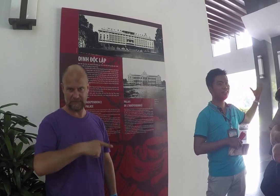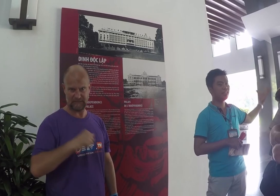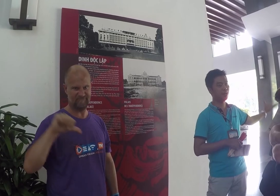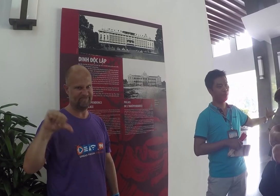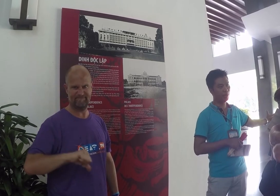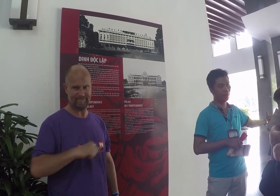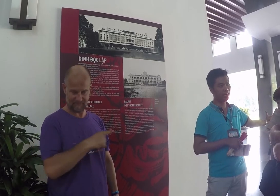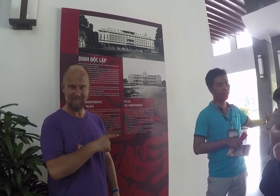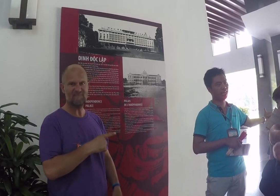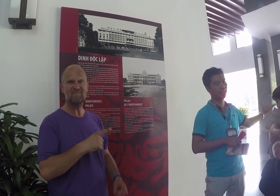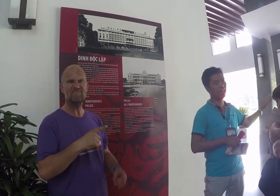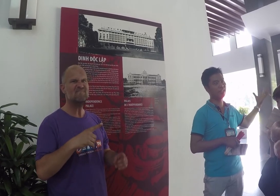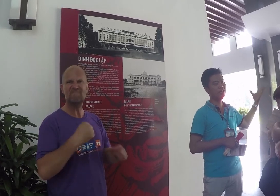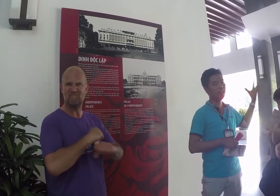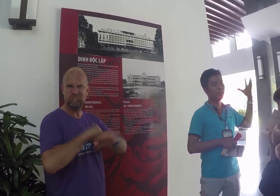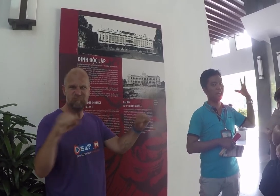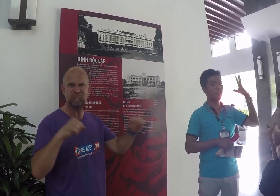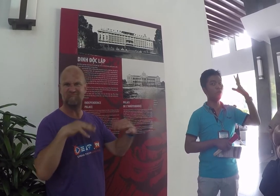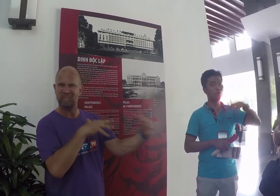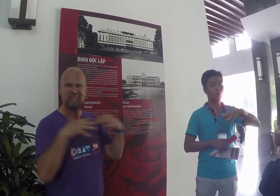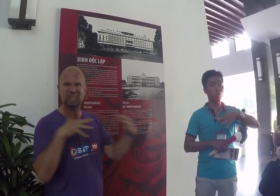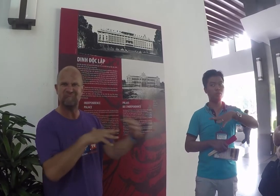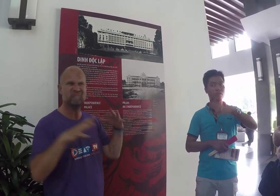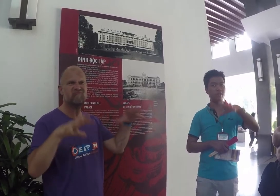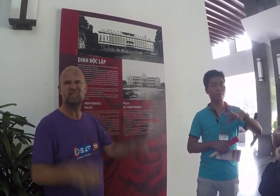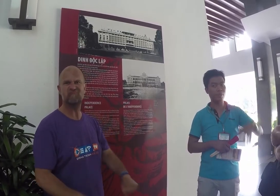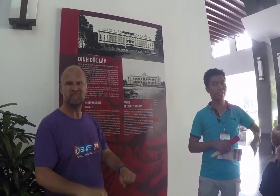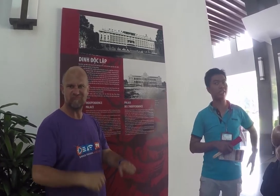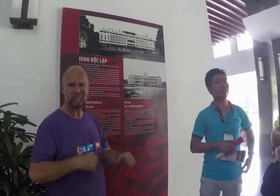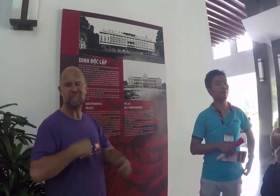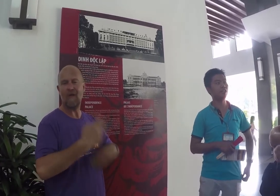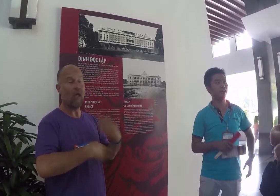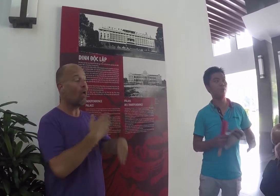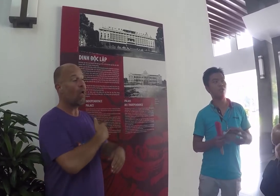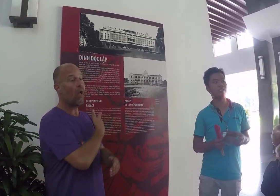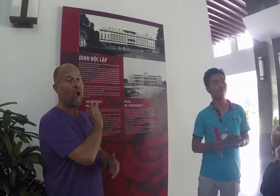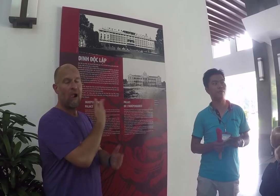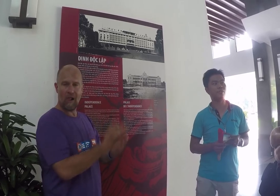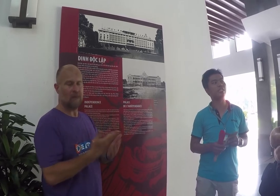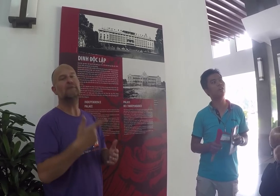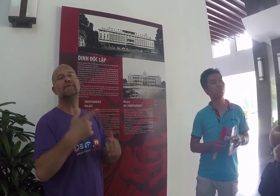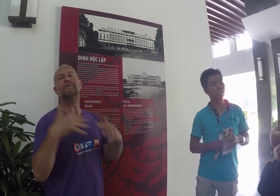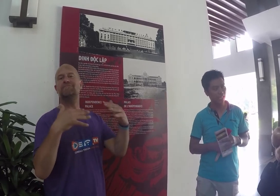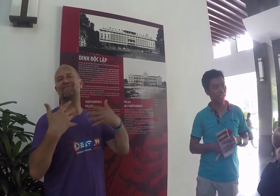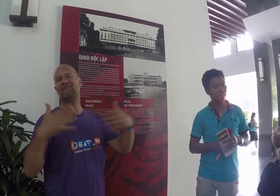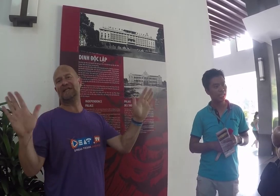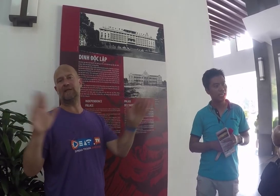Die Leute hier sagen, dass er ein böser Mensch war. Er tötete, spielte gerne Krieg und so weiter. Es verging über Jahrzehnte